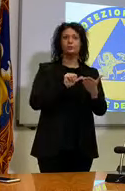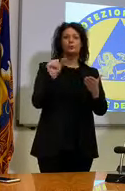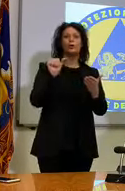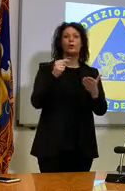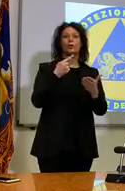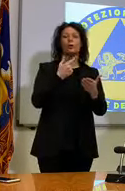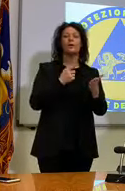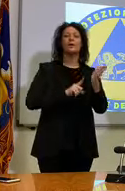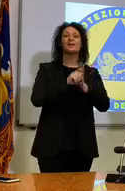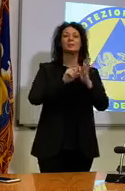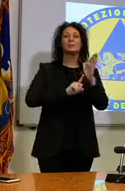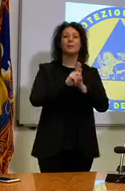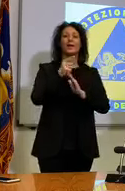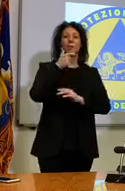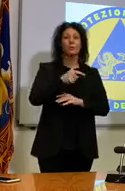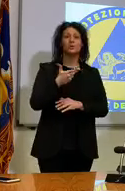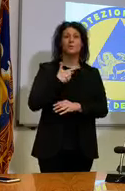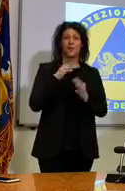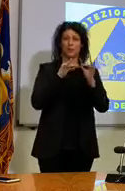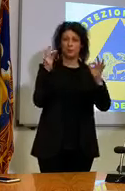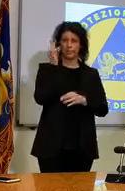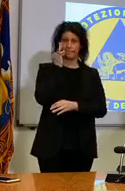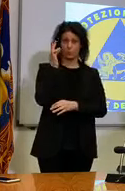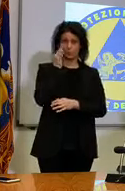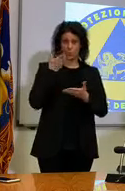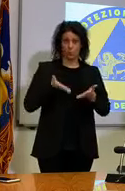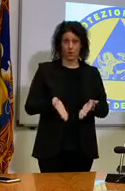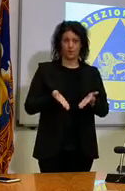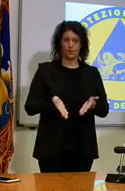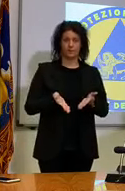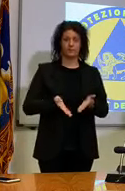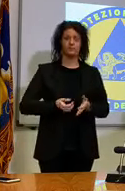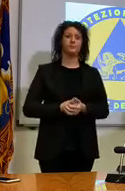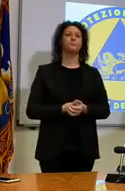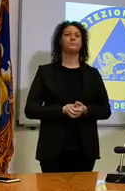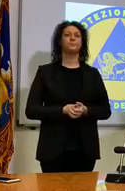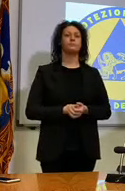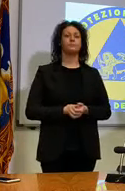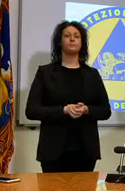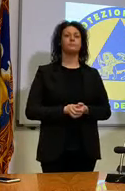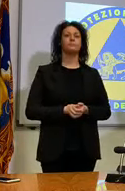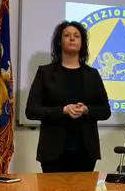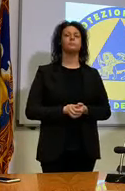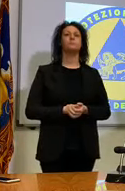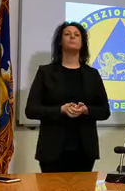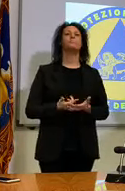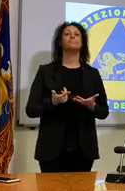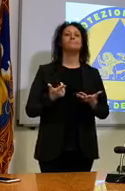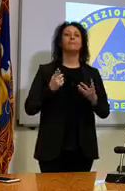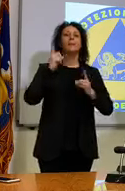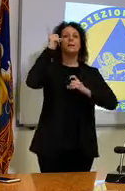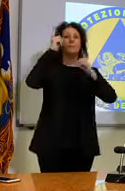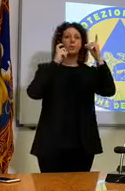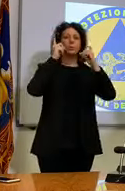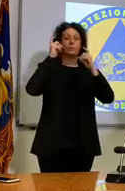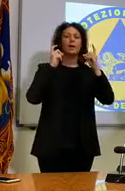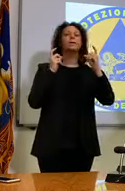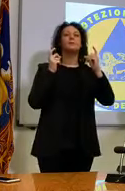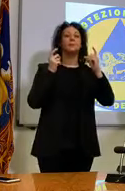solo perché qui è arrivato il tampone. E vi dico che siamo preoccupati del fatto che non si abbassi la